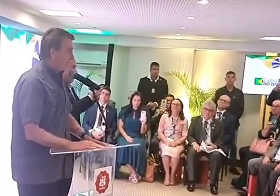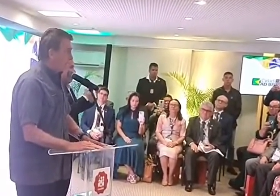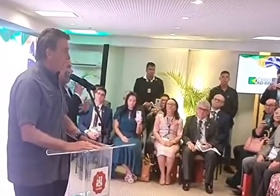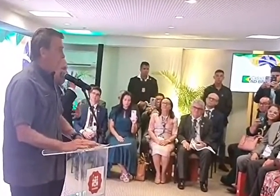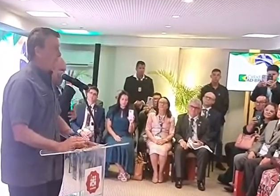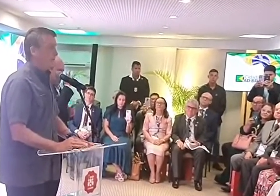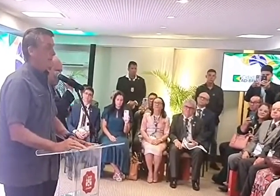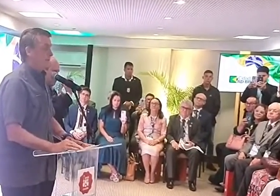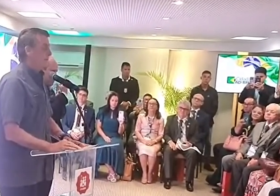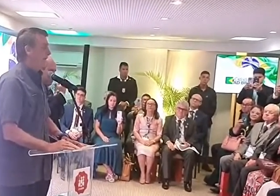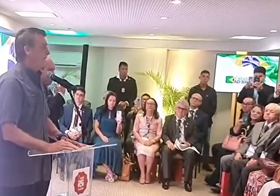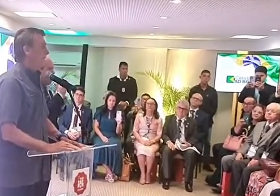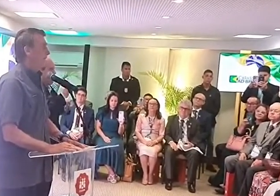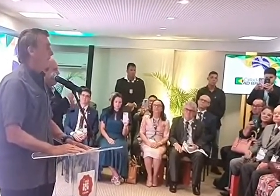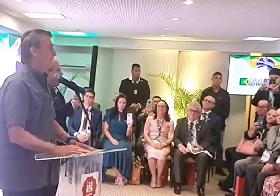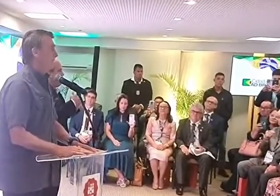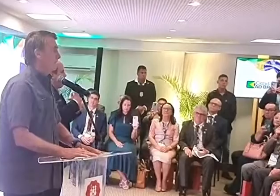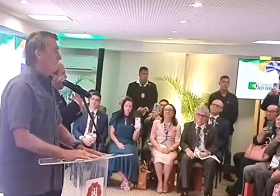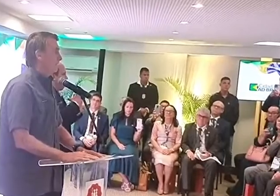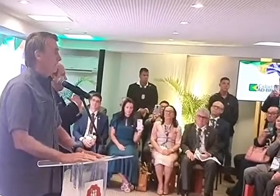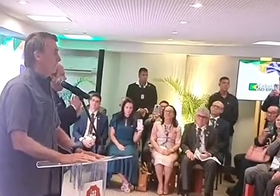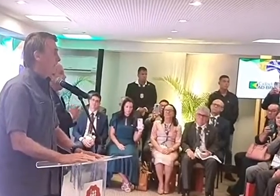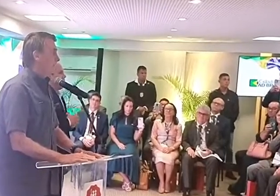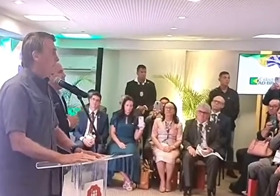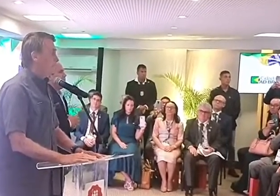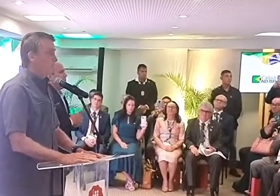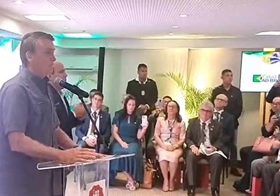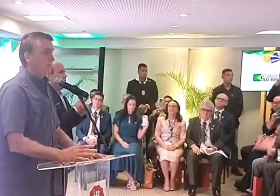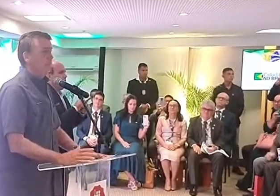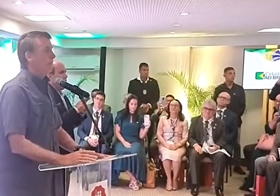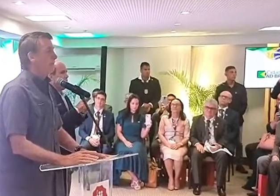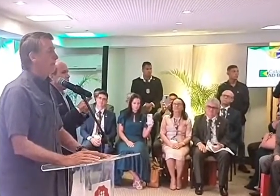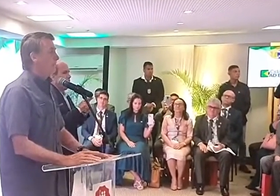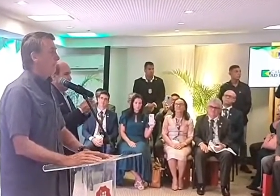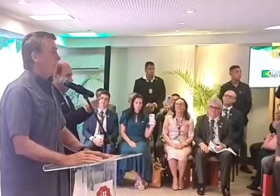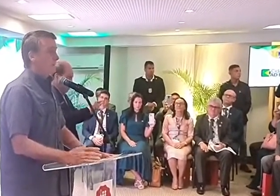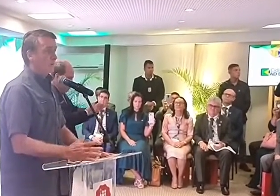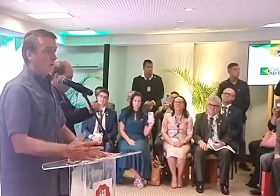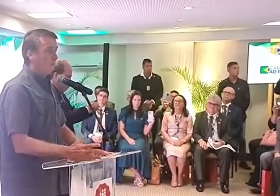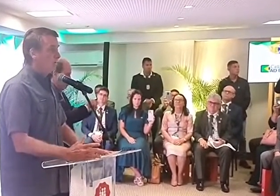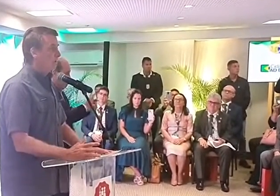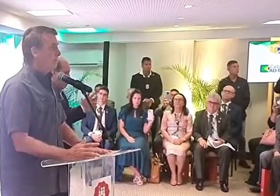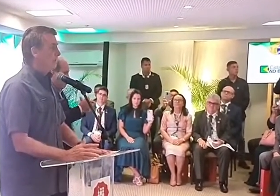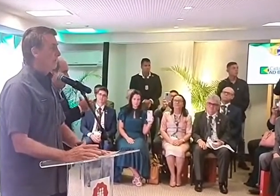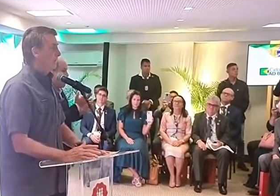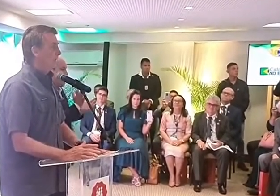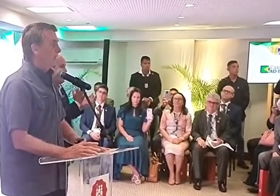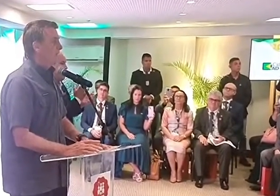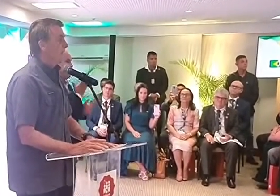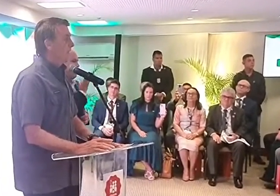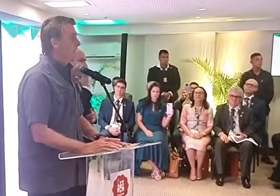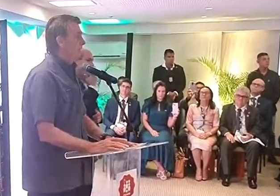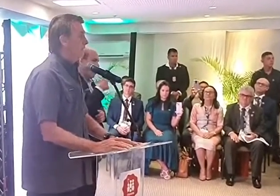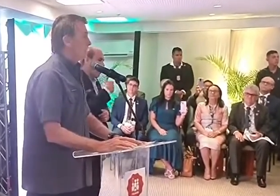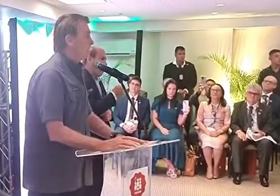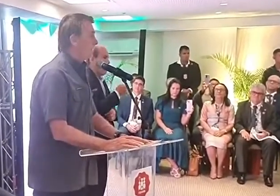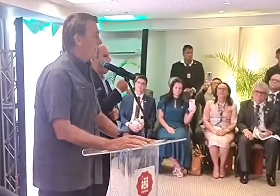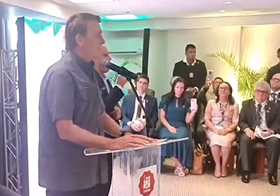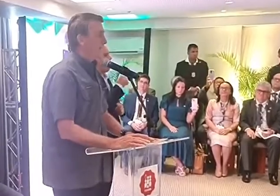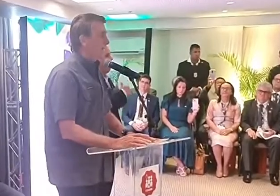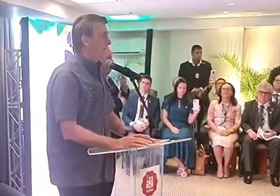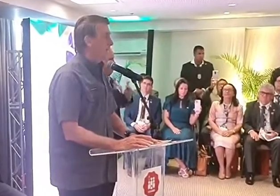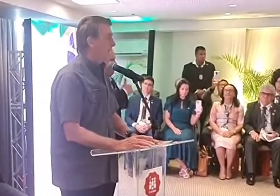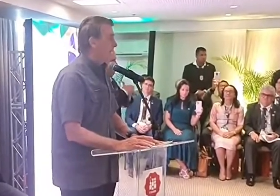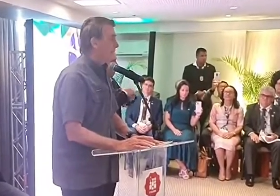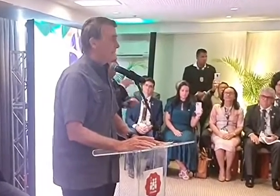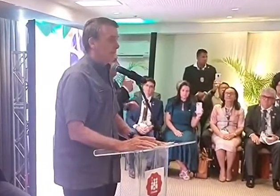Resistimos a pressões político-partidárias e montamos um time que trabalhou muito em 2019, como por exemplo